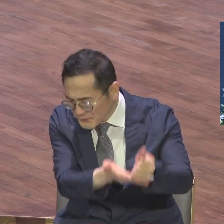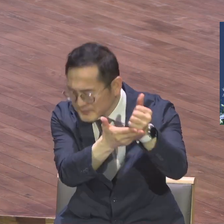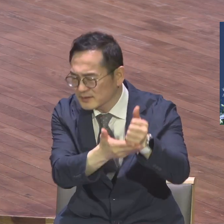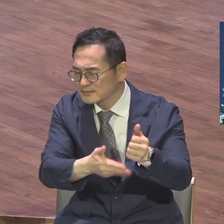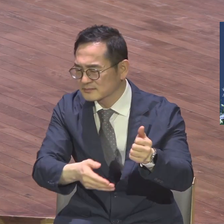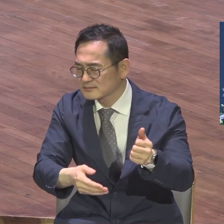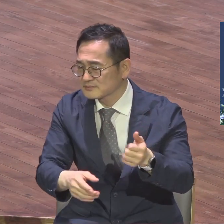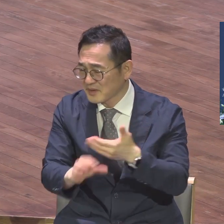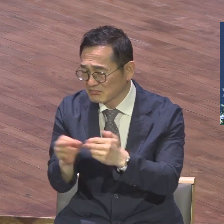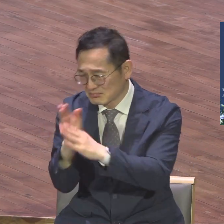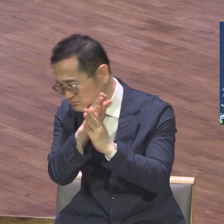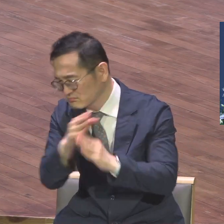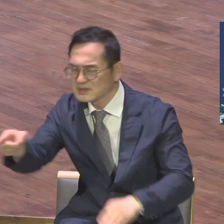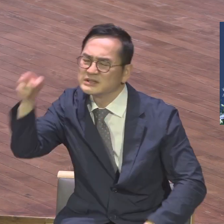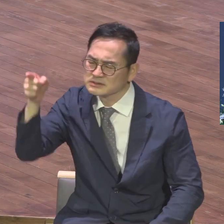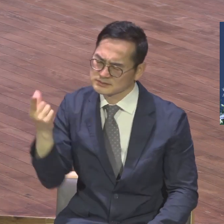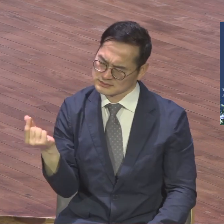있어요.